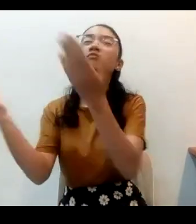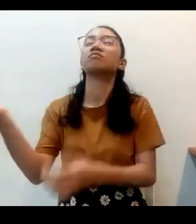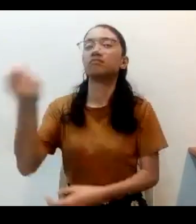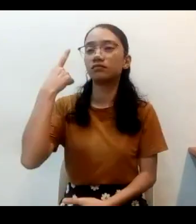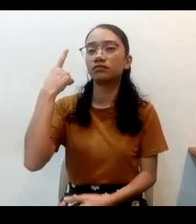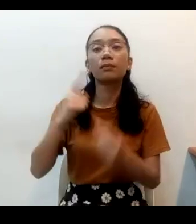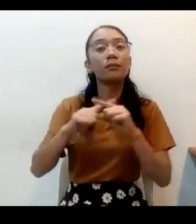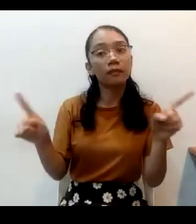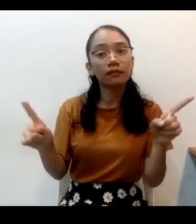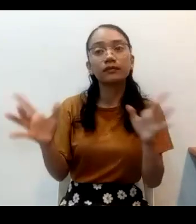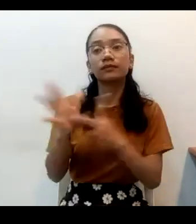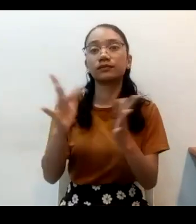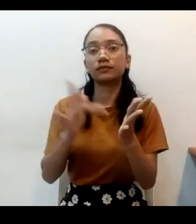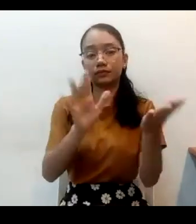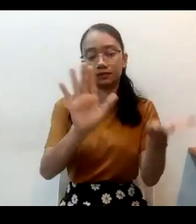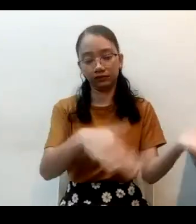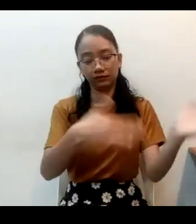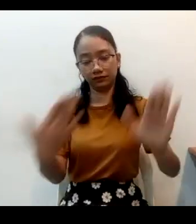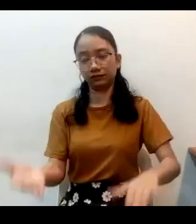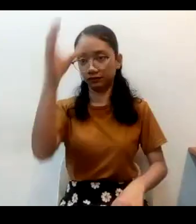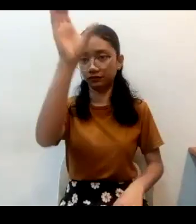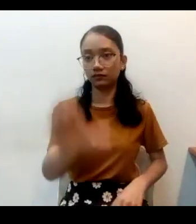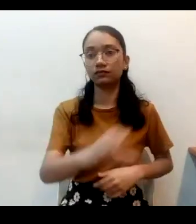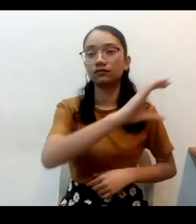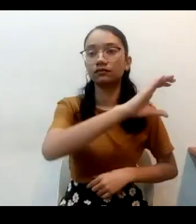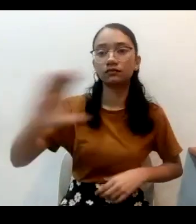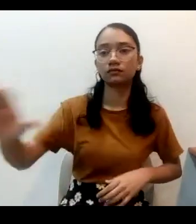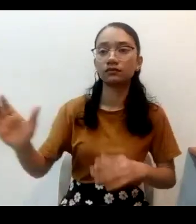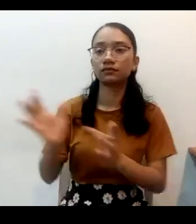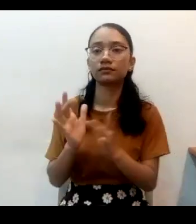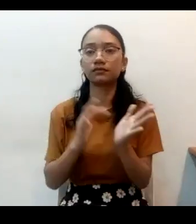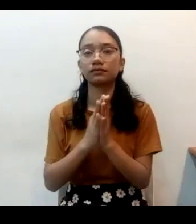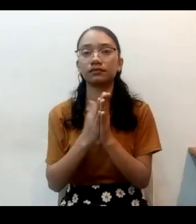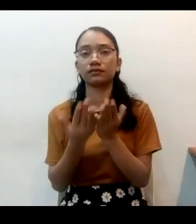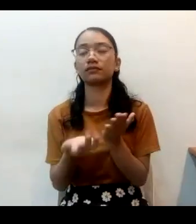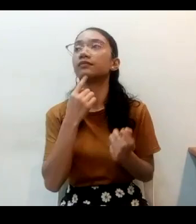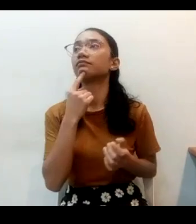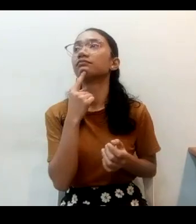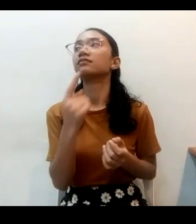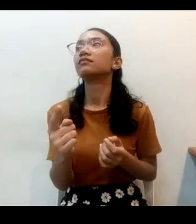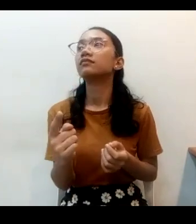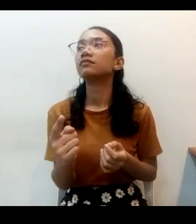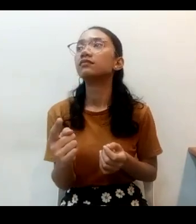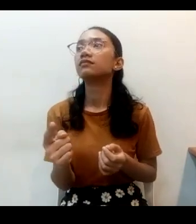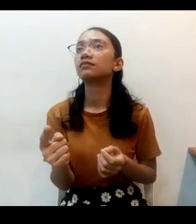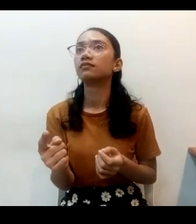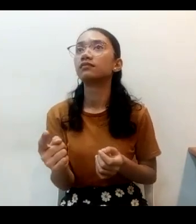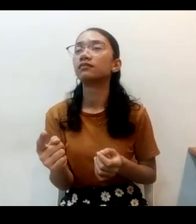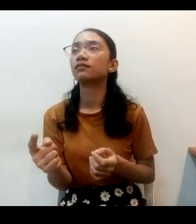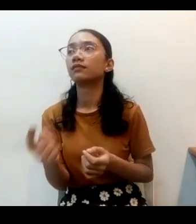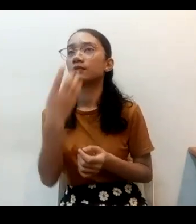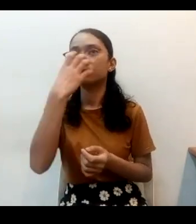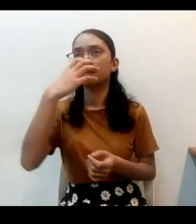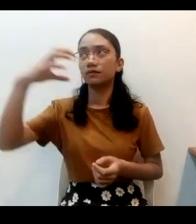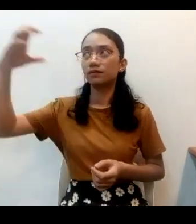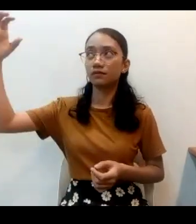But when Jesus died on the cross, the Bible says the sun lost the light and it becomes dark. Ngunit nang